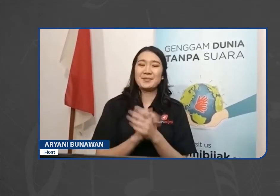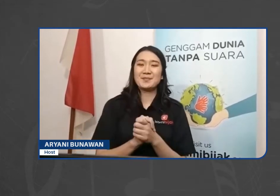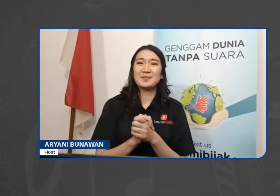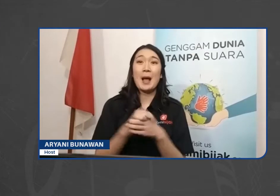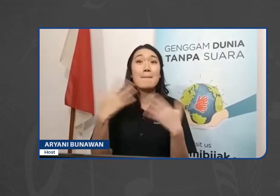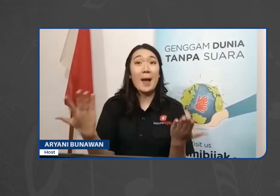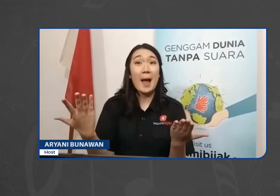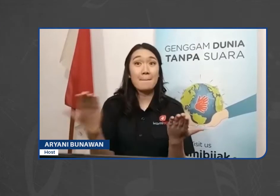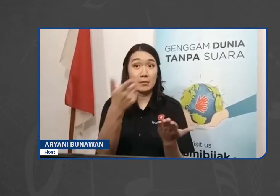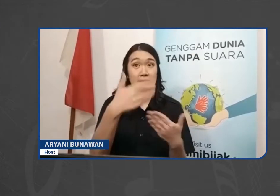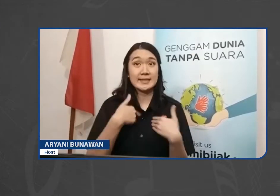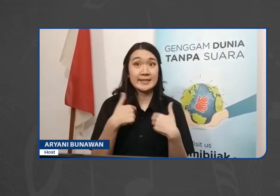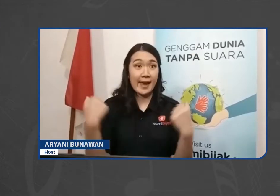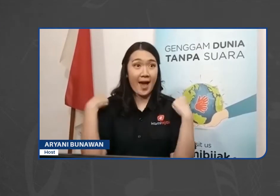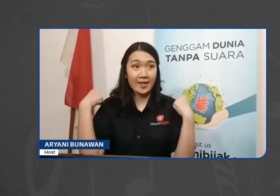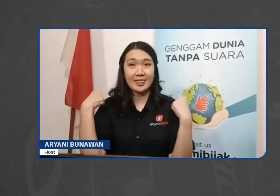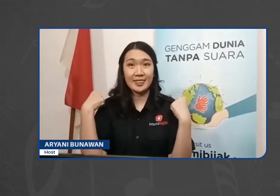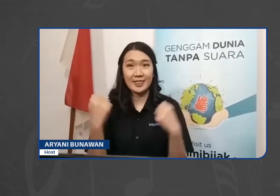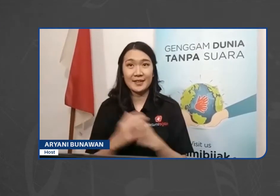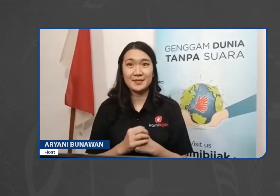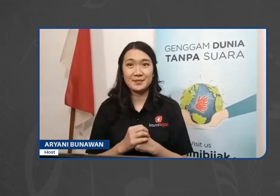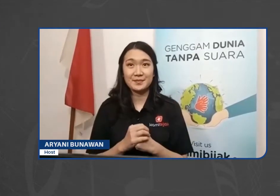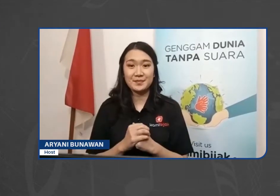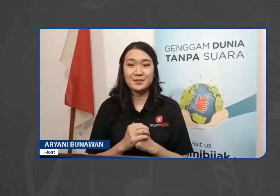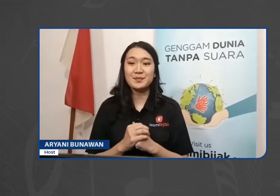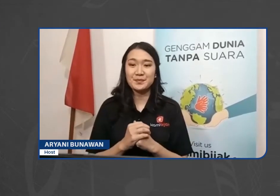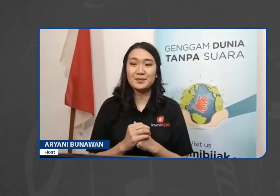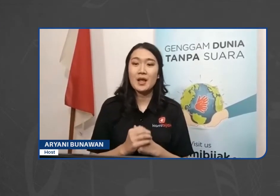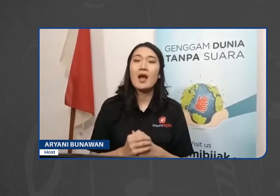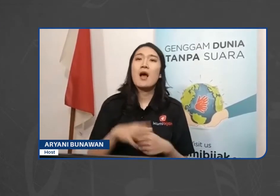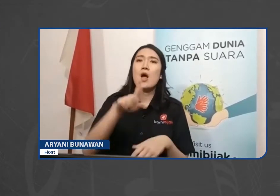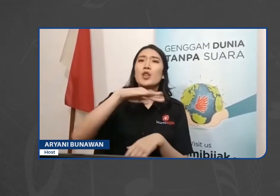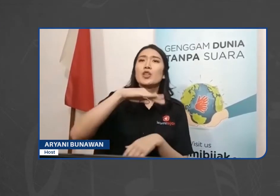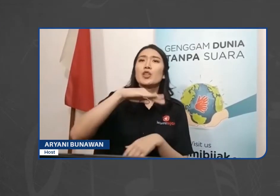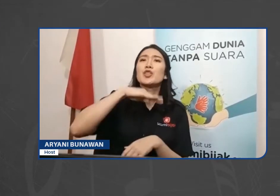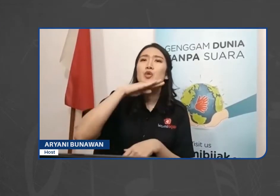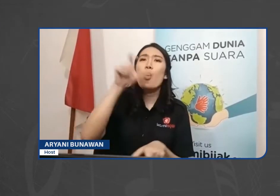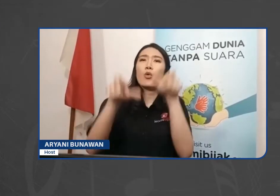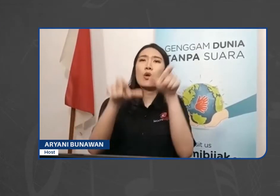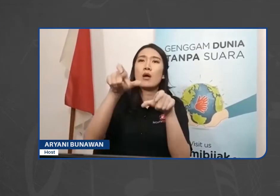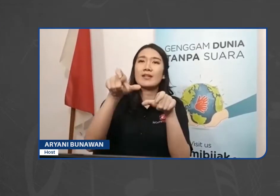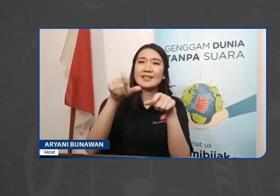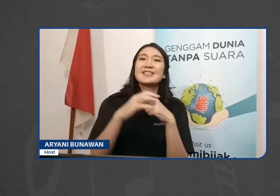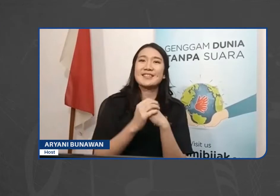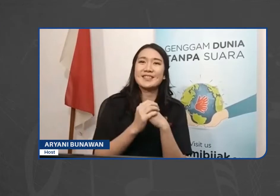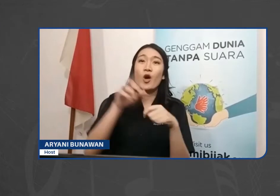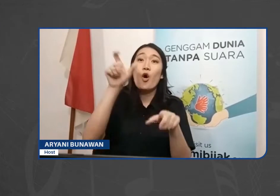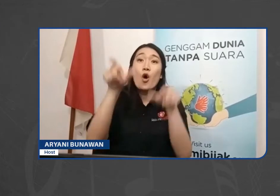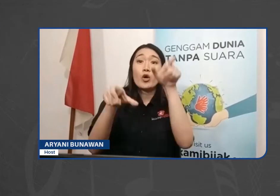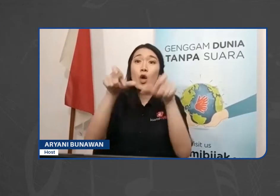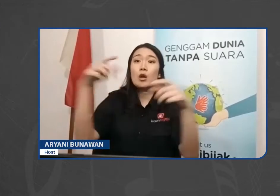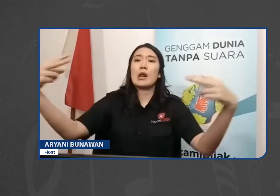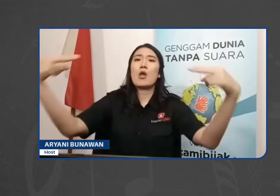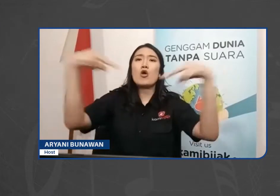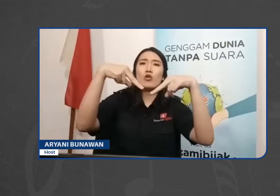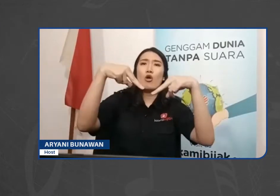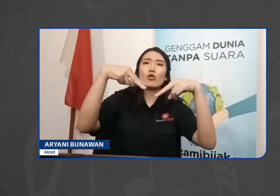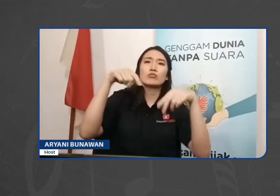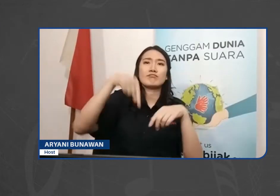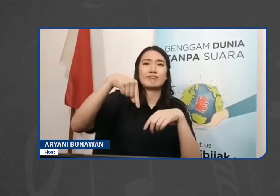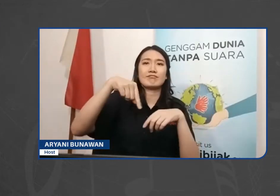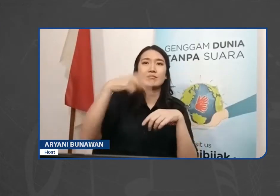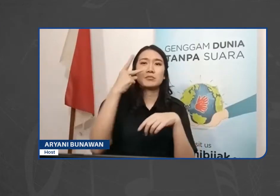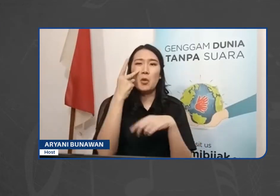Sama-sama. Nah, apa kabar Mas Rian? Sehat? Kita Sehat. sambil